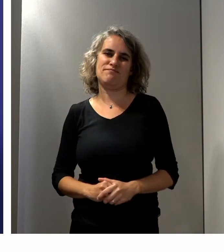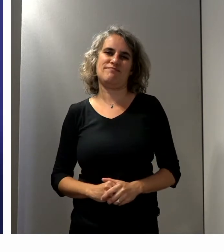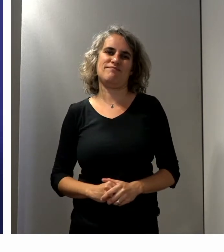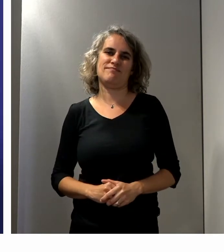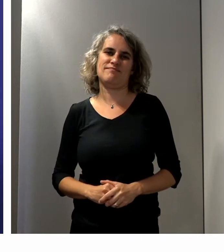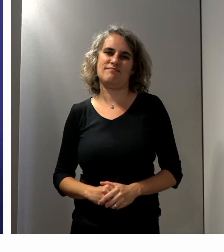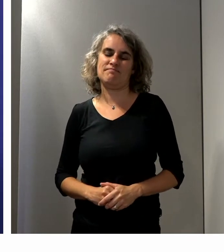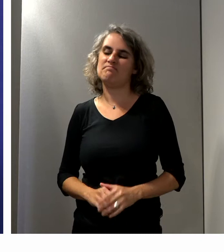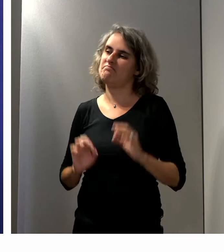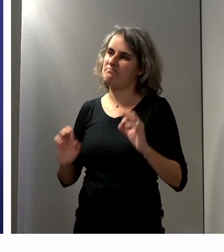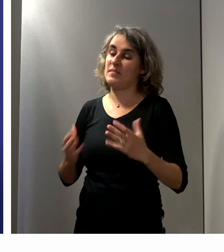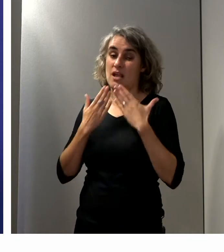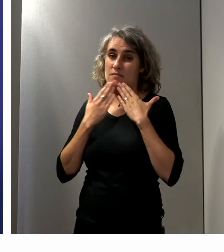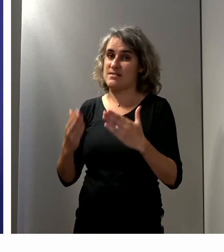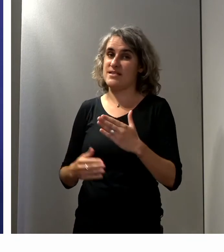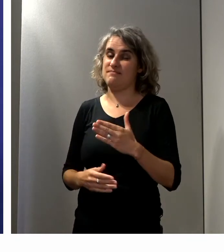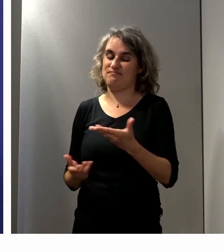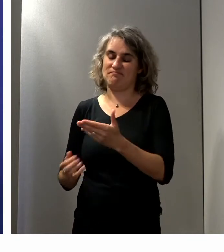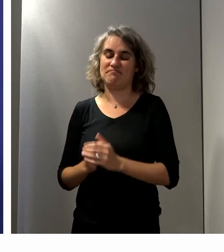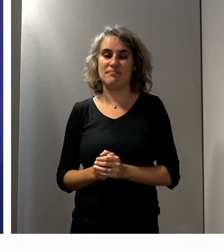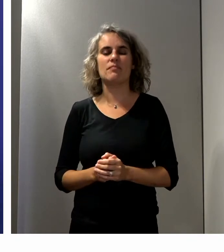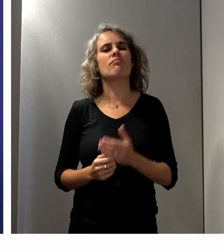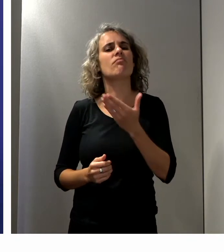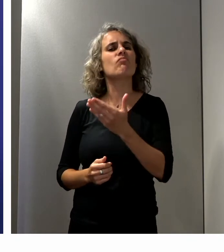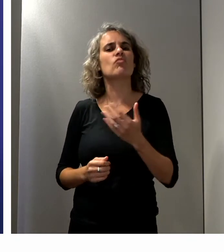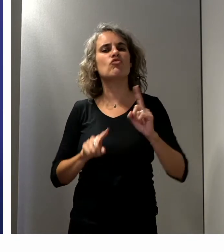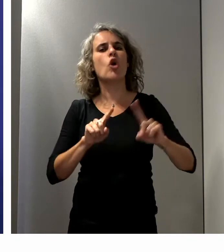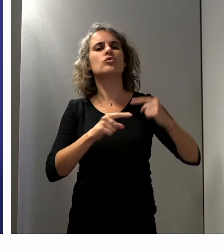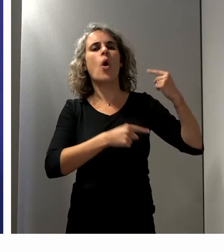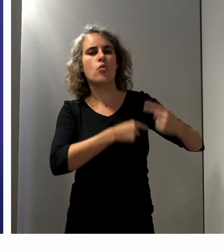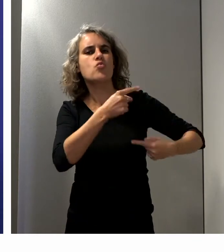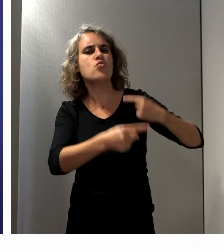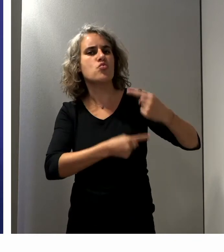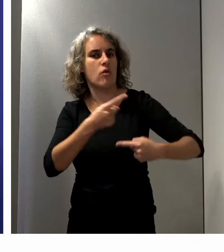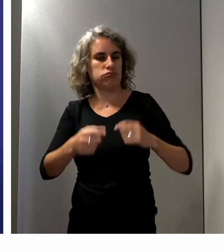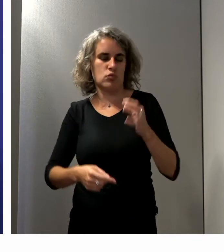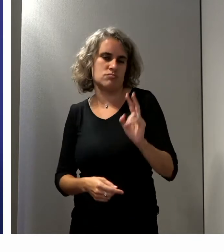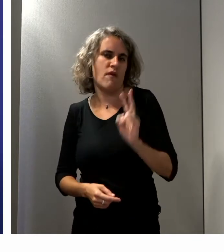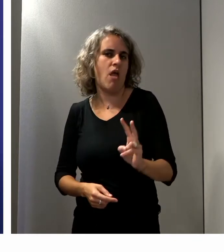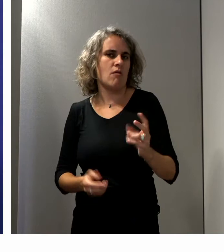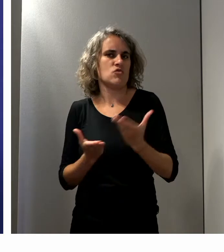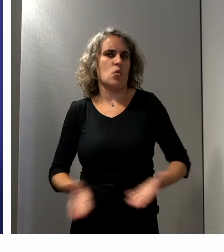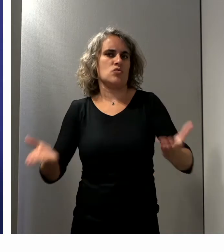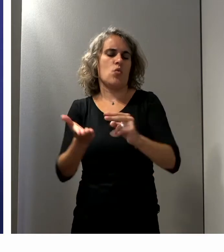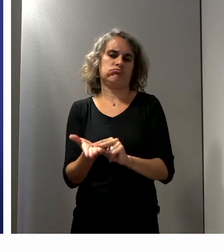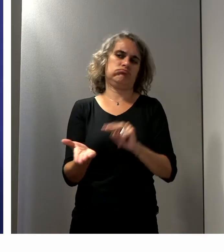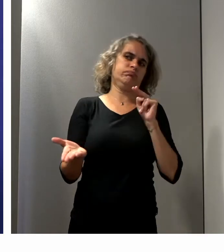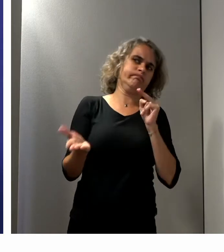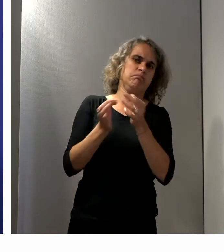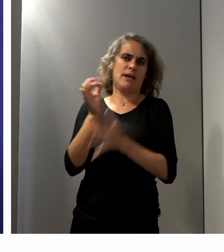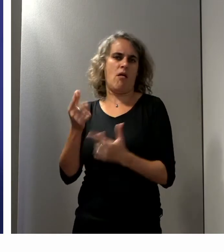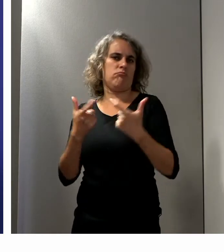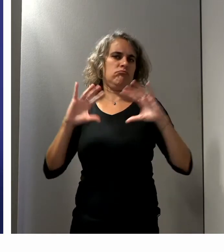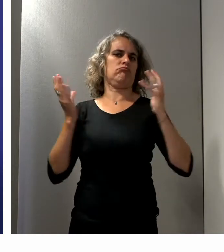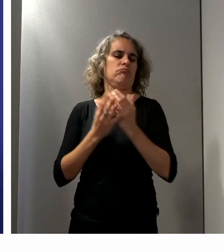bien. Merci Céline. Alors j'entends bien tout ce qui est en cours, hein. Il y a eu vraiment des diagnostics qui sont faits. Ce qui est très